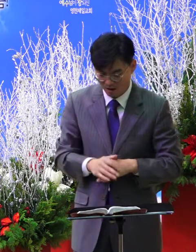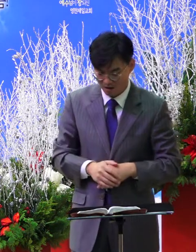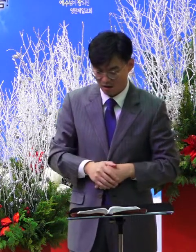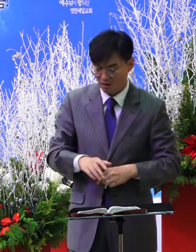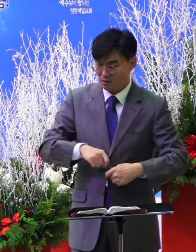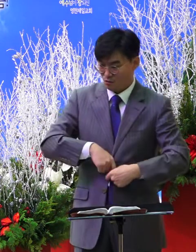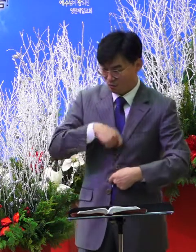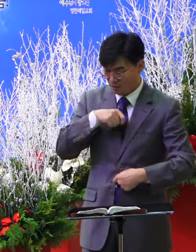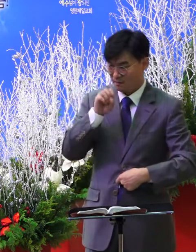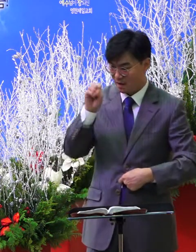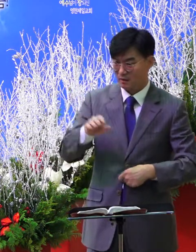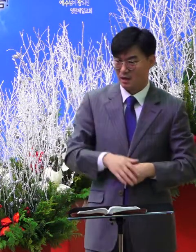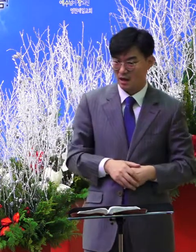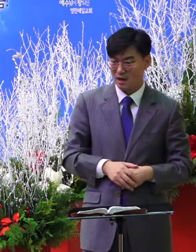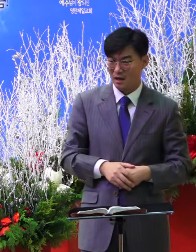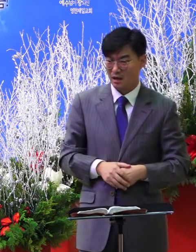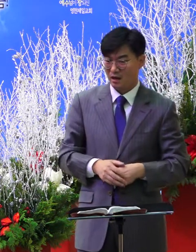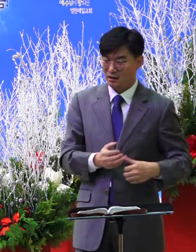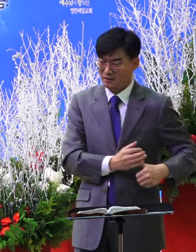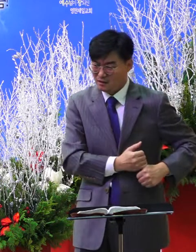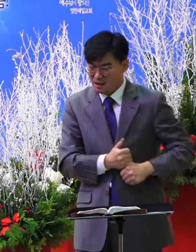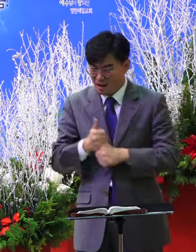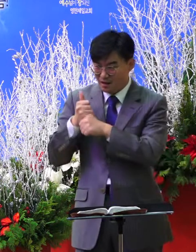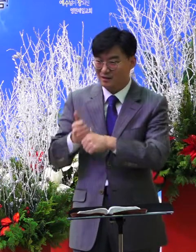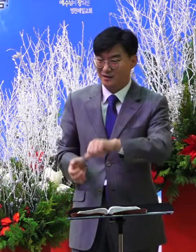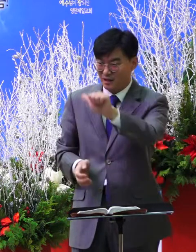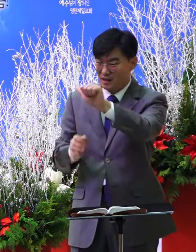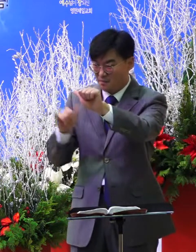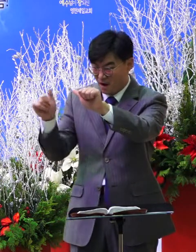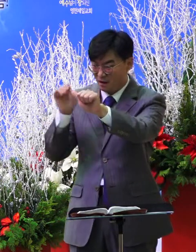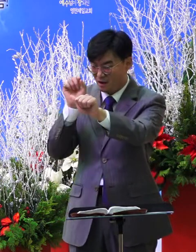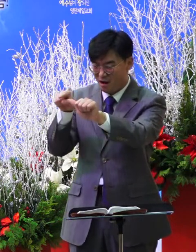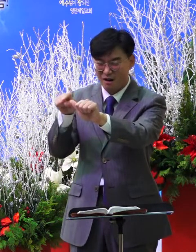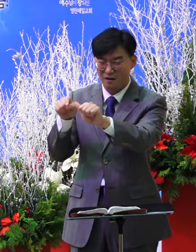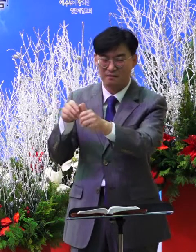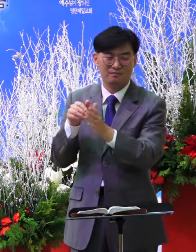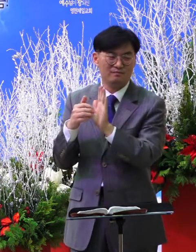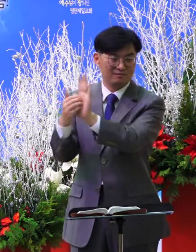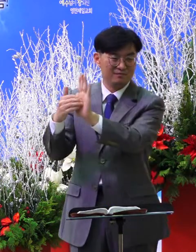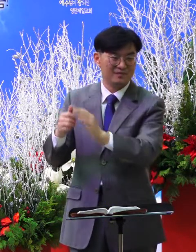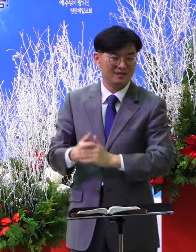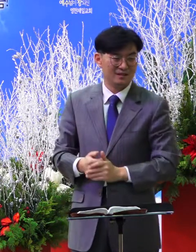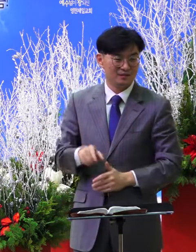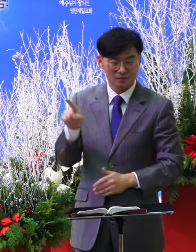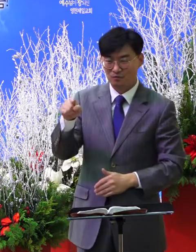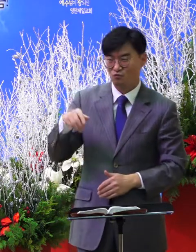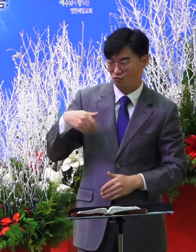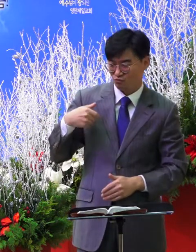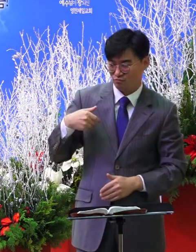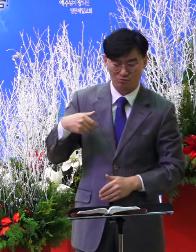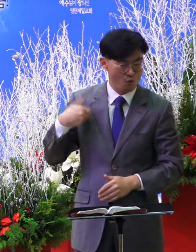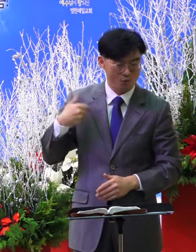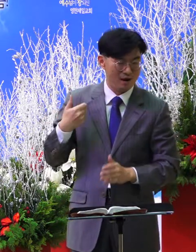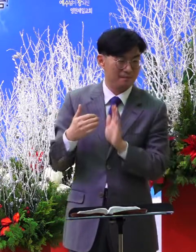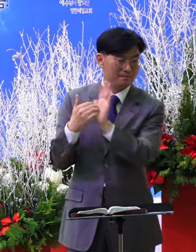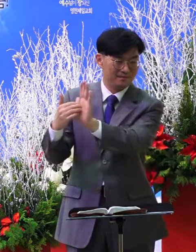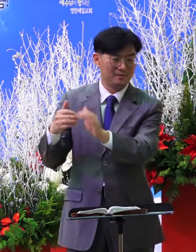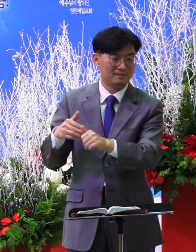이르노니 내가 너희를 알지 못하노라. 내가 너희를 알지 못하노라.